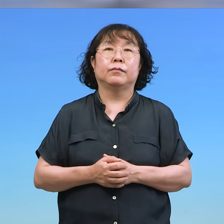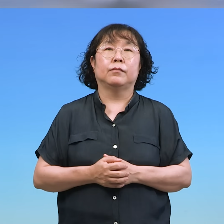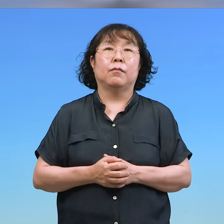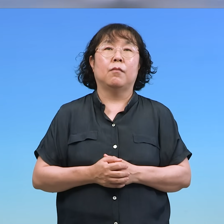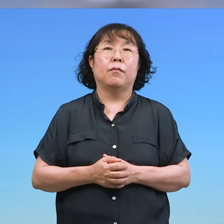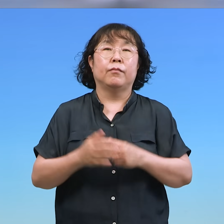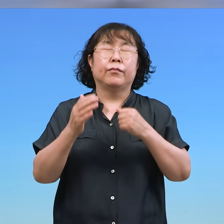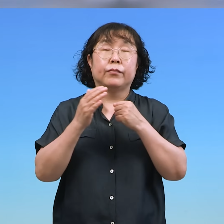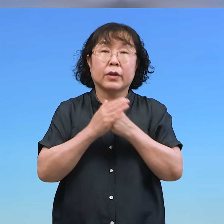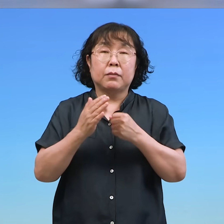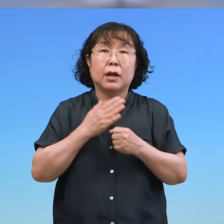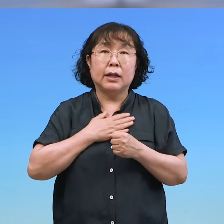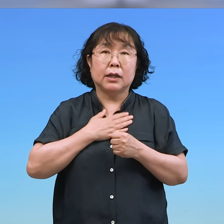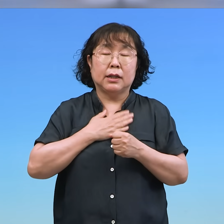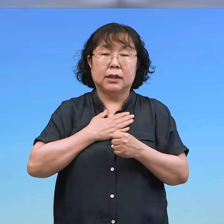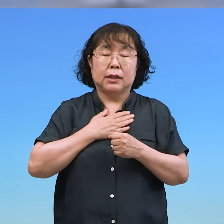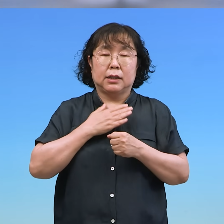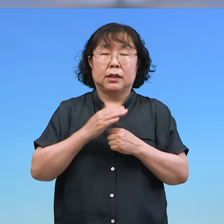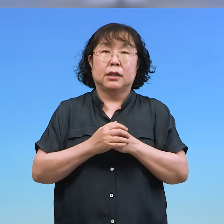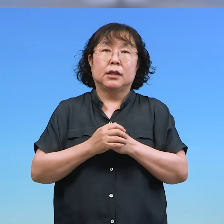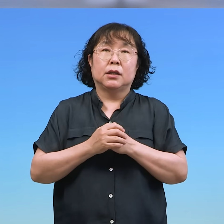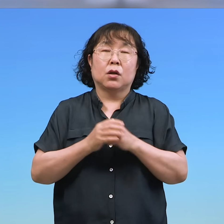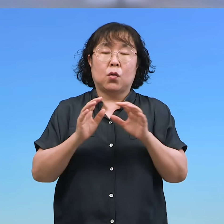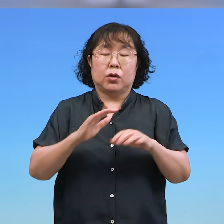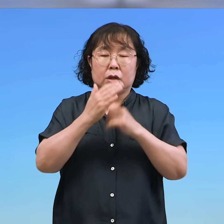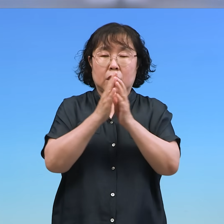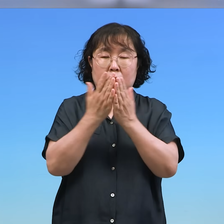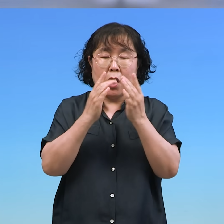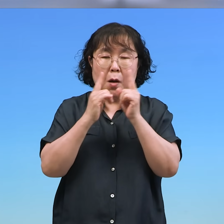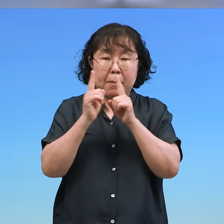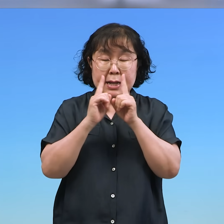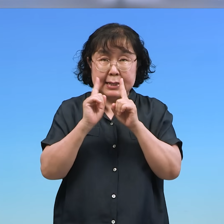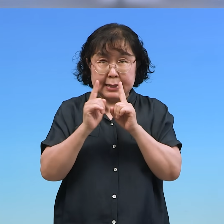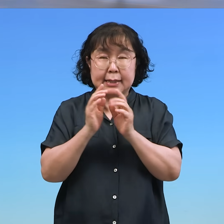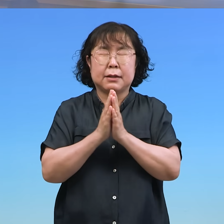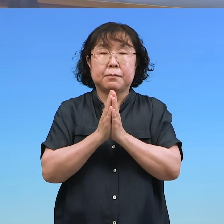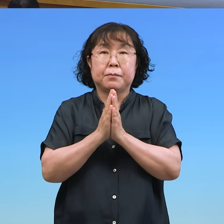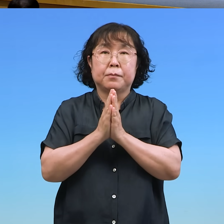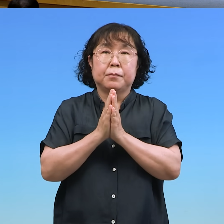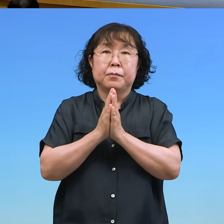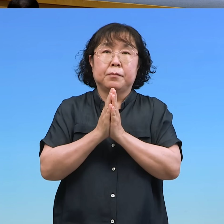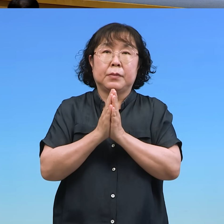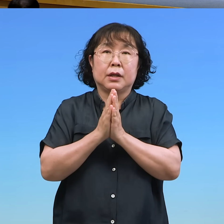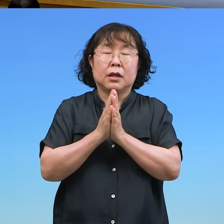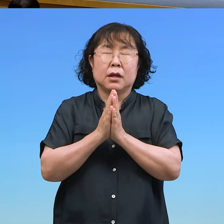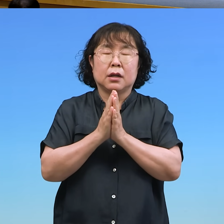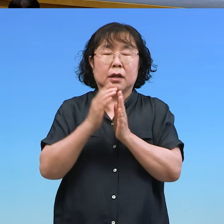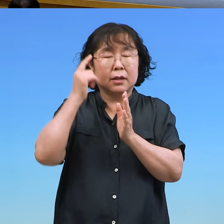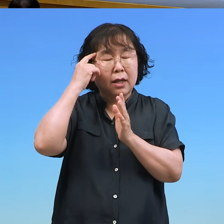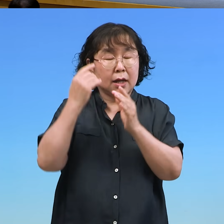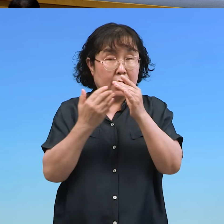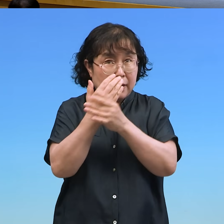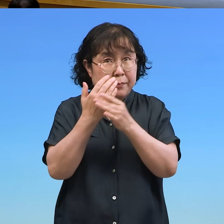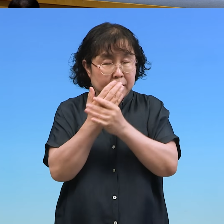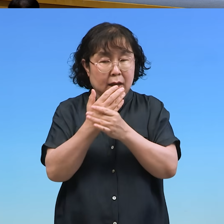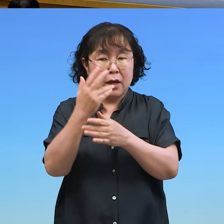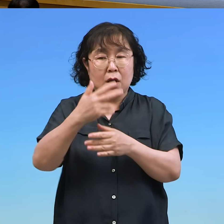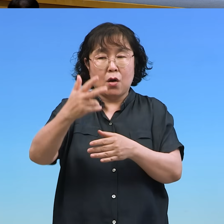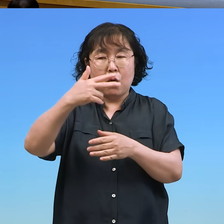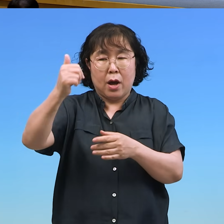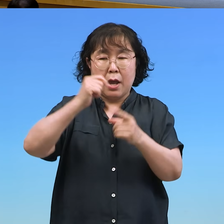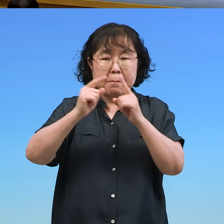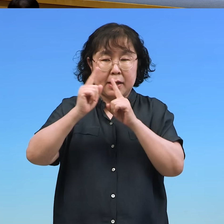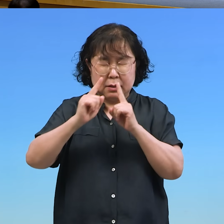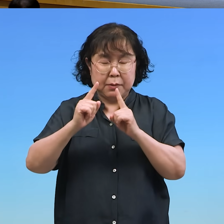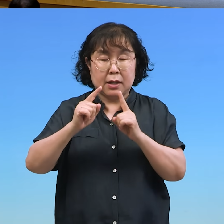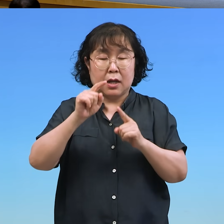그럴 때마다 딱 이 구절로 주신 건 아니지만 오늘 본문의 11절과 같은 이 상황, 여호와의 말씀이니라 너희를 향한